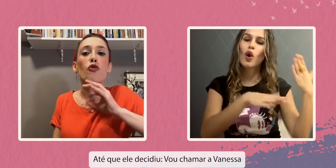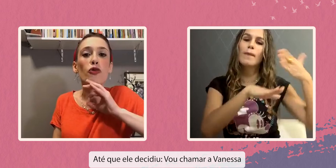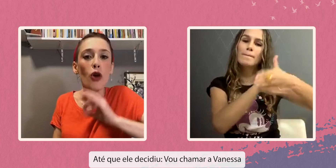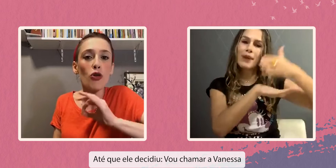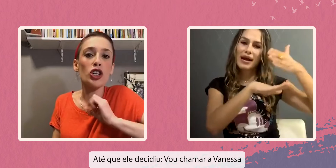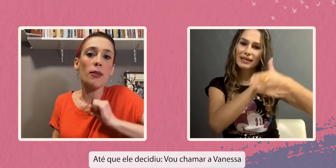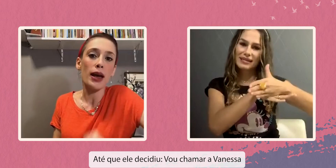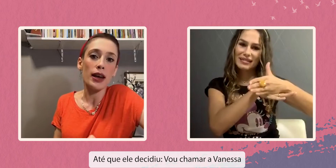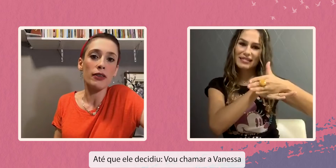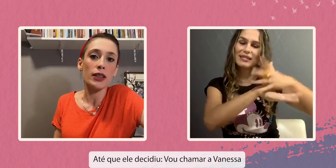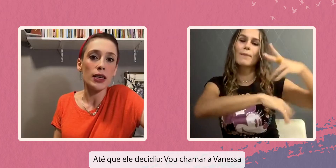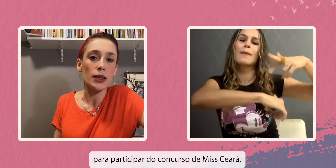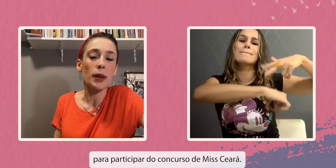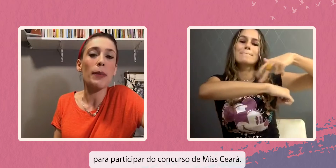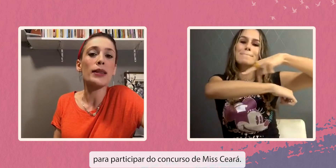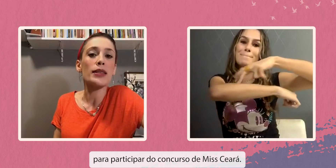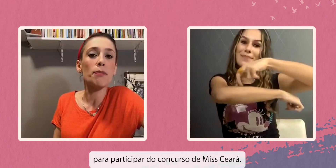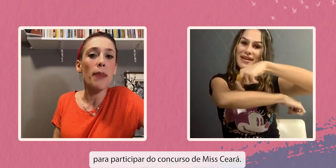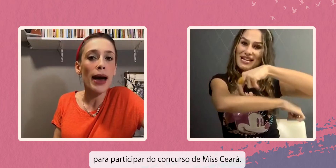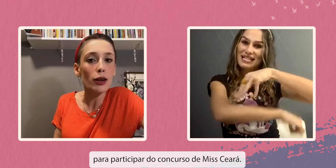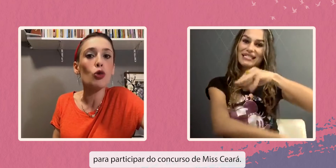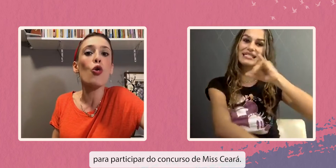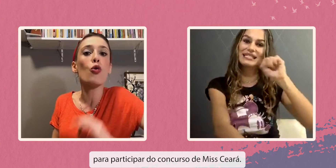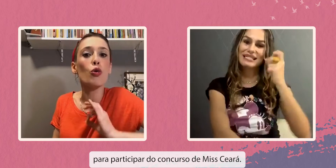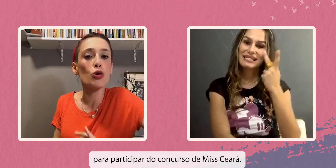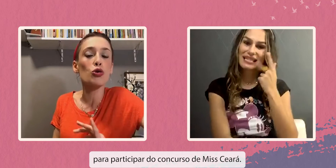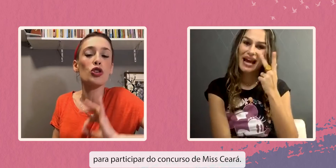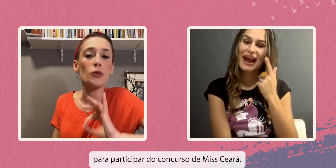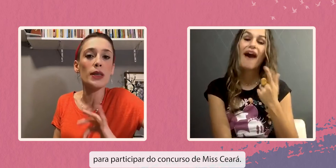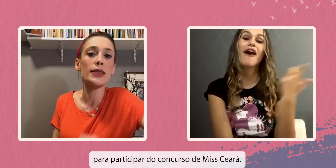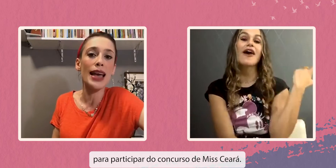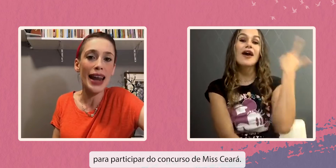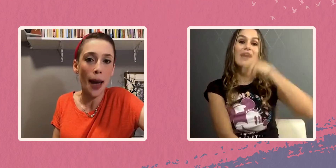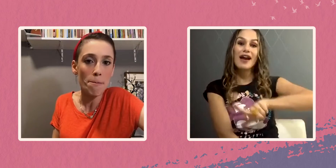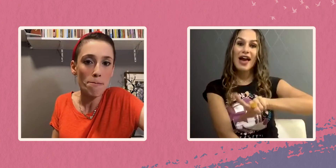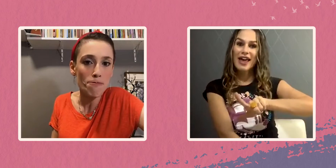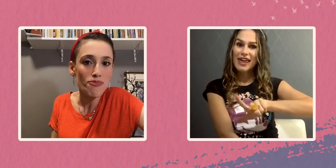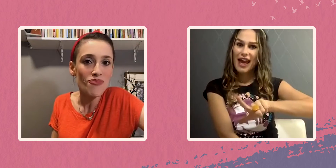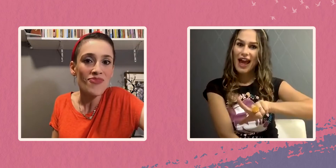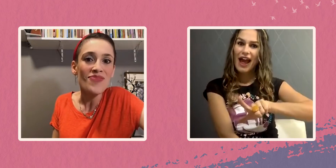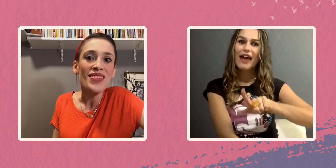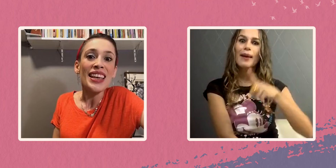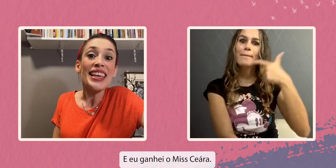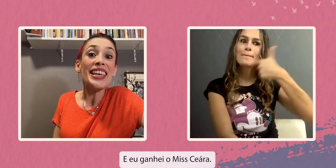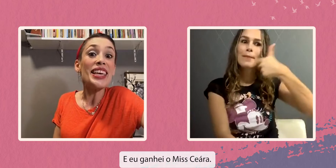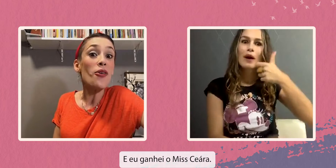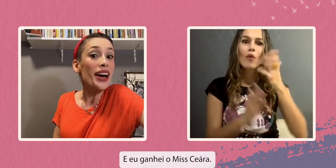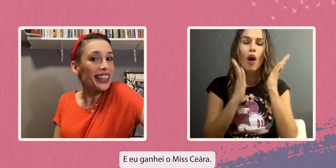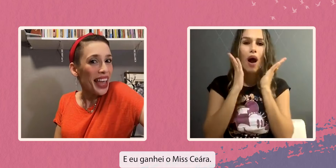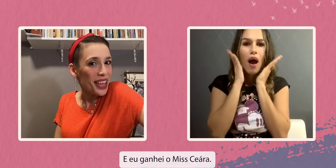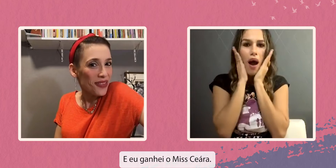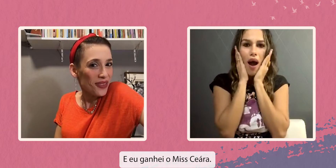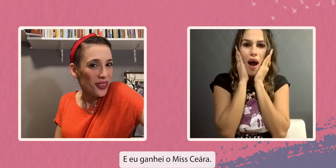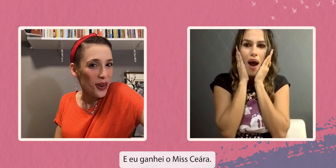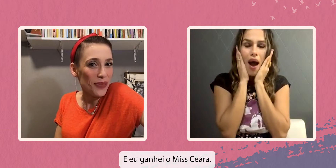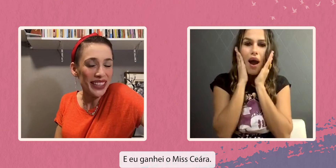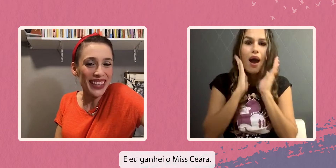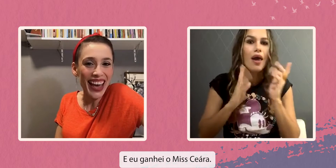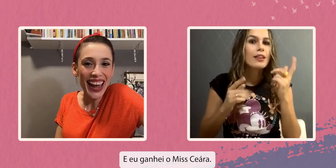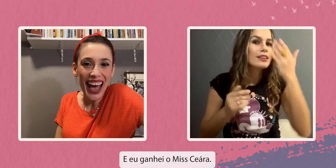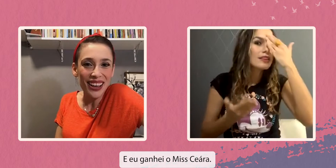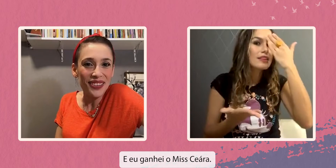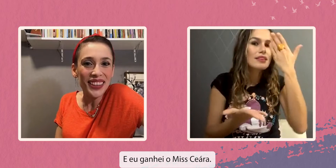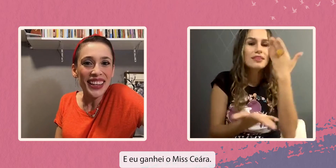decidiu, vou chamar a Vanessa para participar do concurso de Miss Ceará. E eu ganhei o